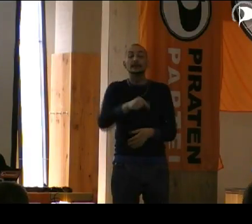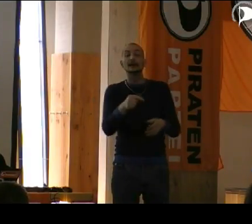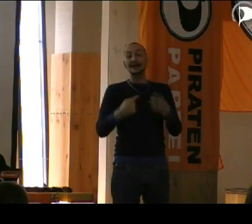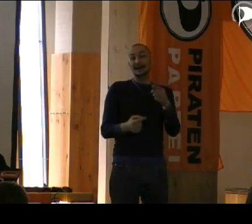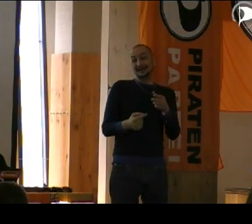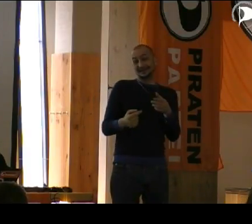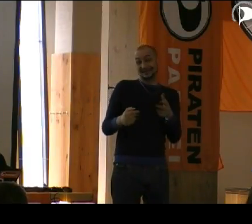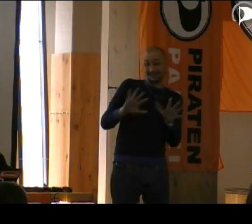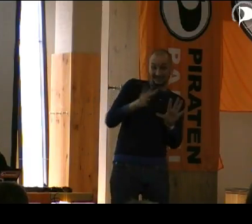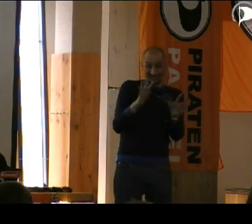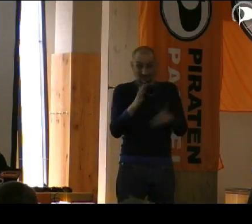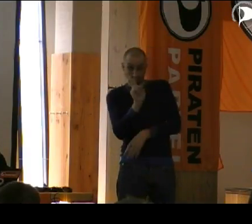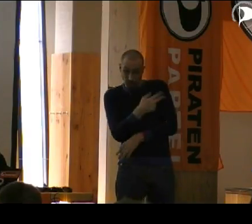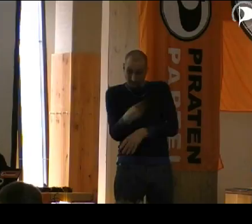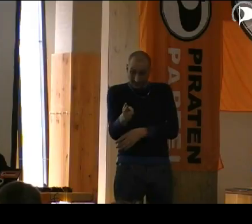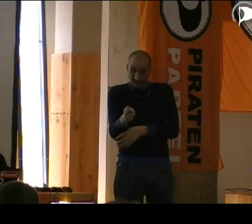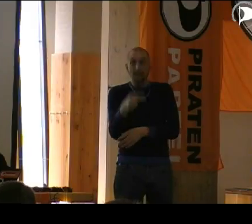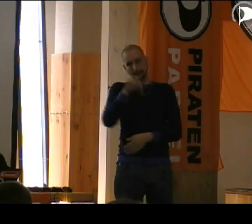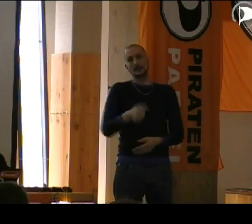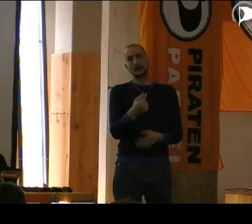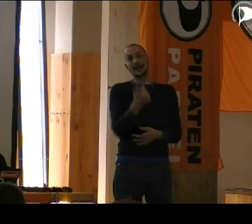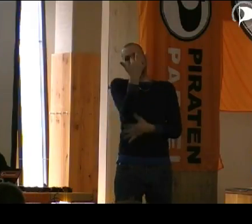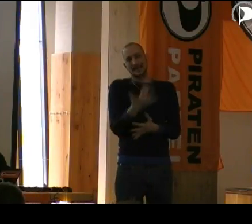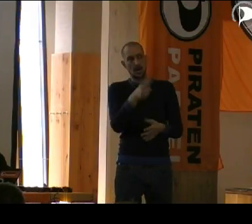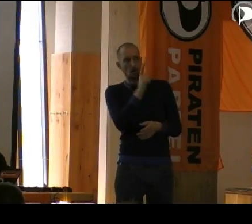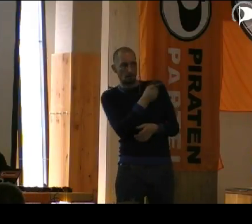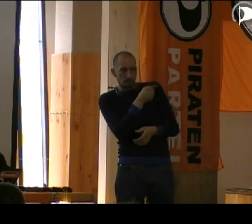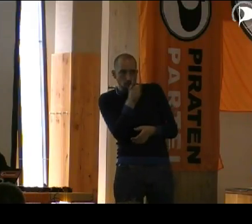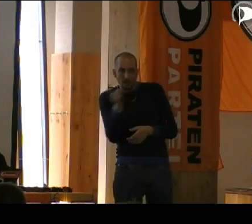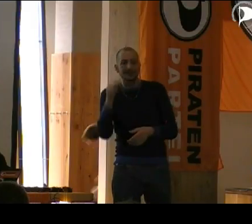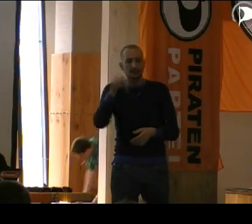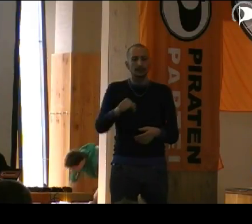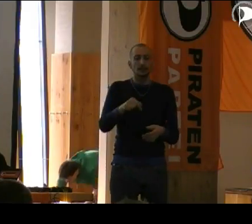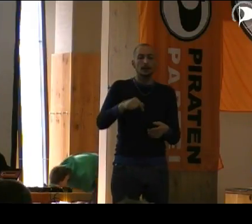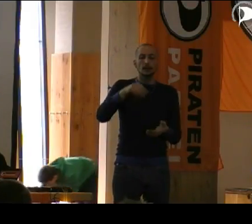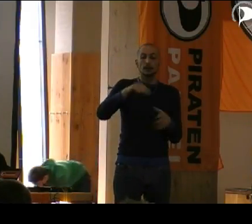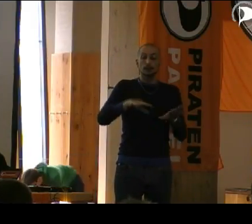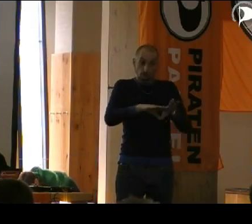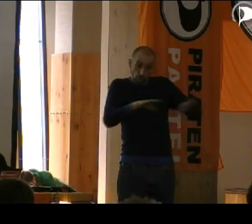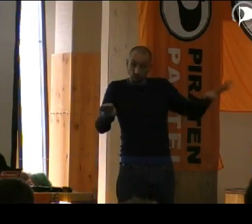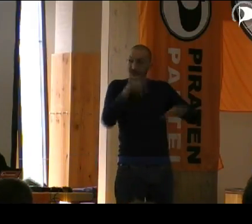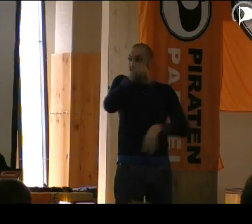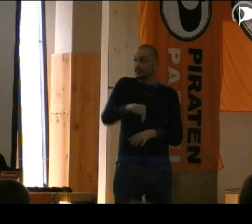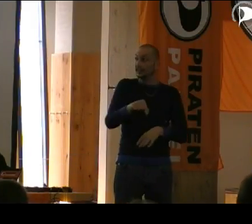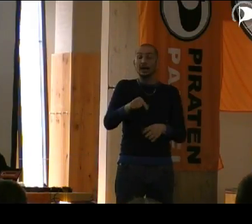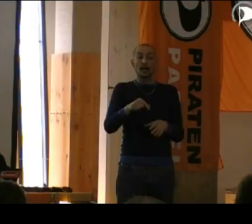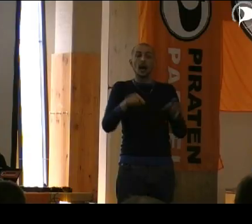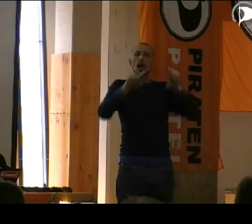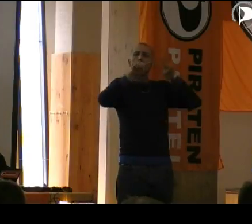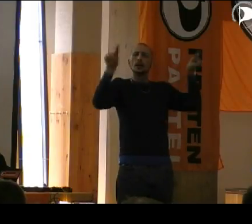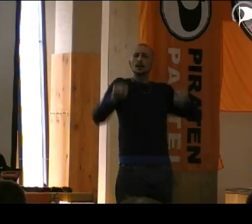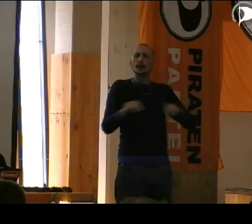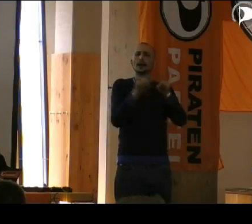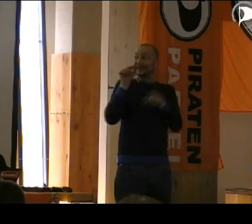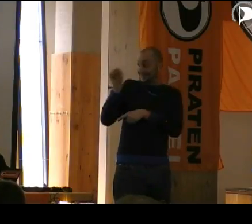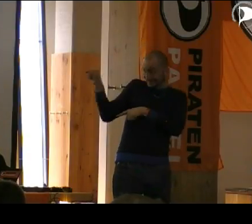könnt ihr eine ausbildung dollar ihr habt auch bei den tischen wo die risiken liegen lesen dass durch das ist das